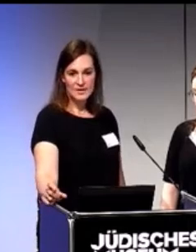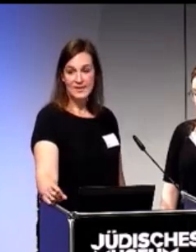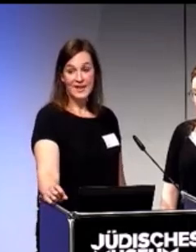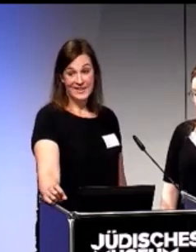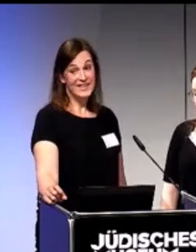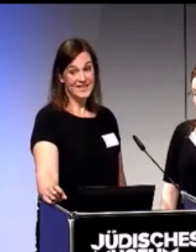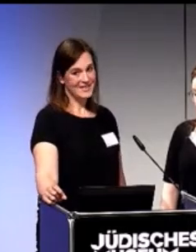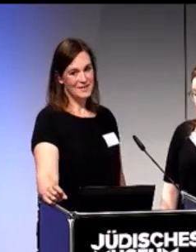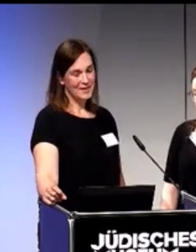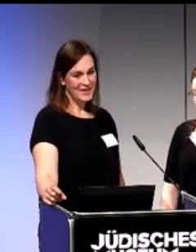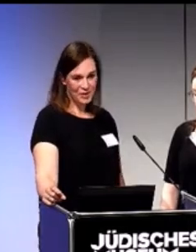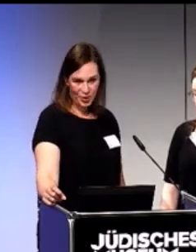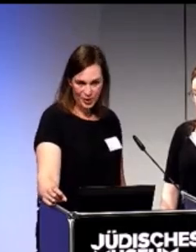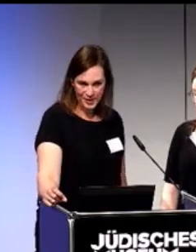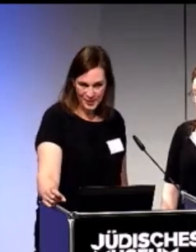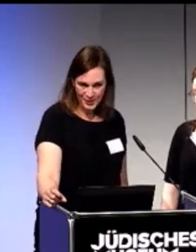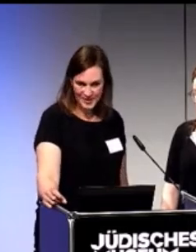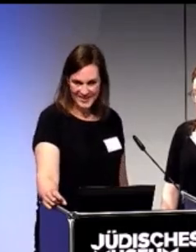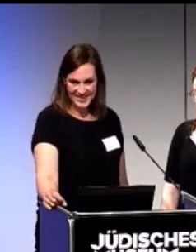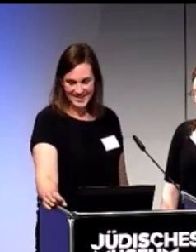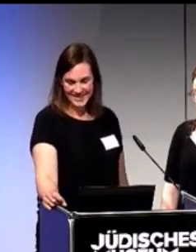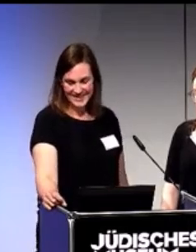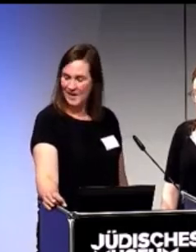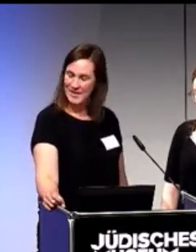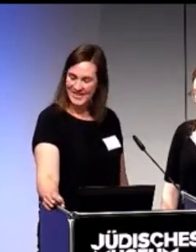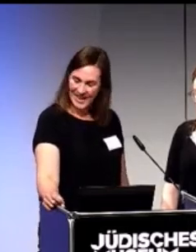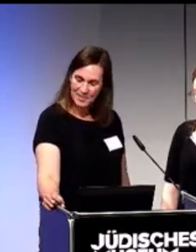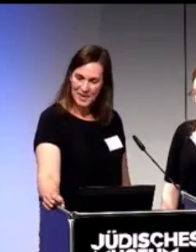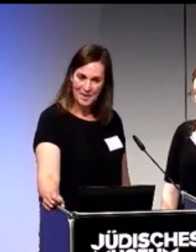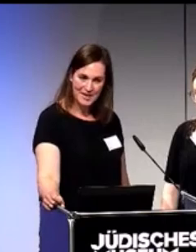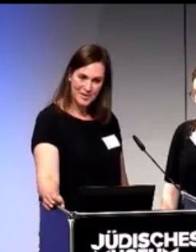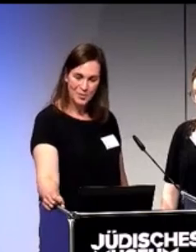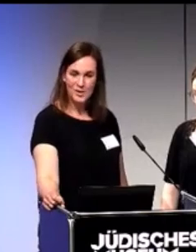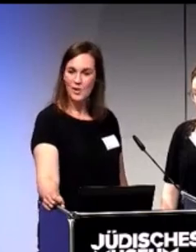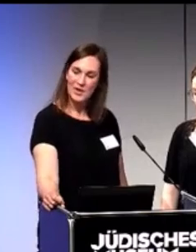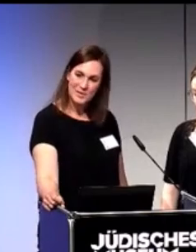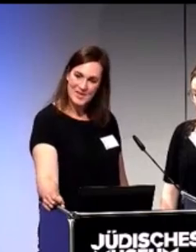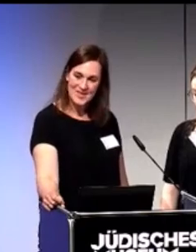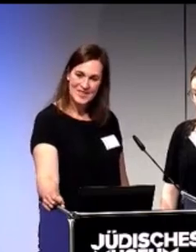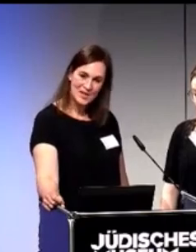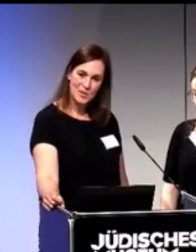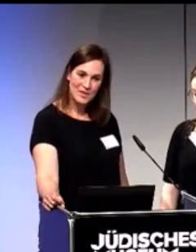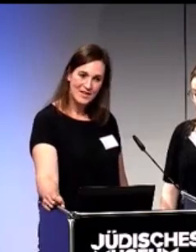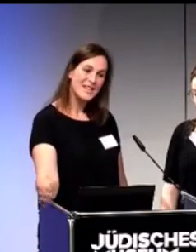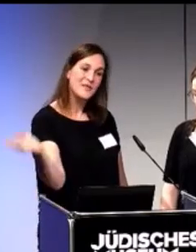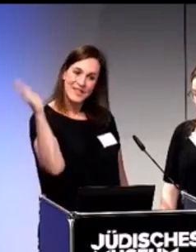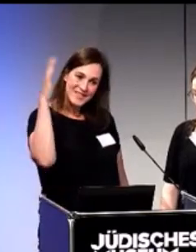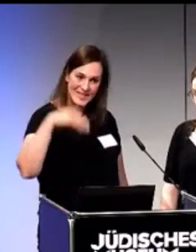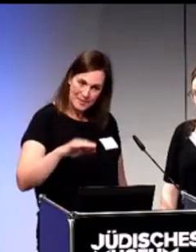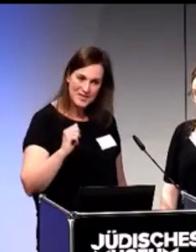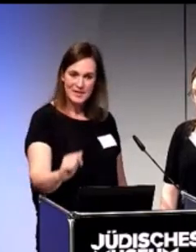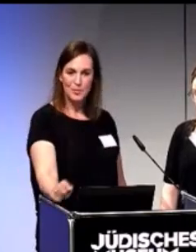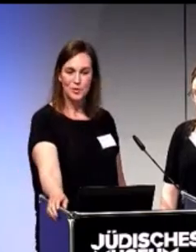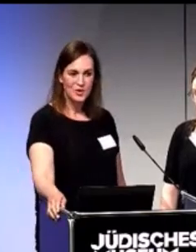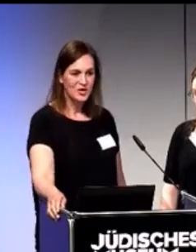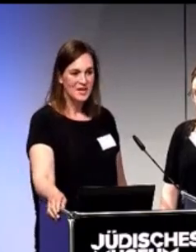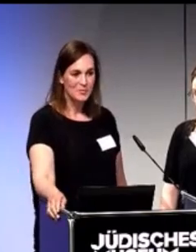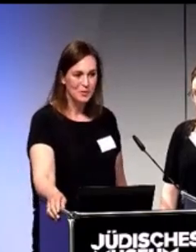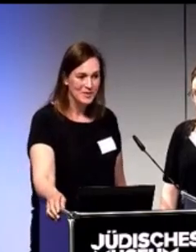fest, KI ist in dem Bereich toll, was Untertitel angeht. Aber die Nachbearbeitung dauert mindestens genauso lang, als wenn ich es selbst eben runterschreiben